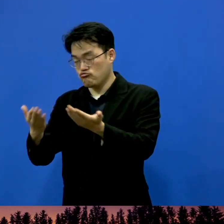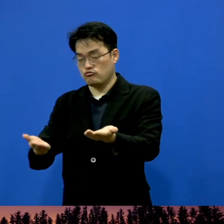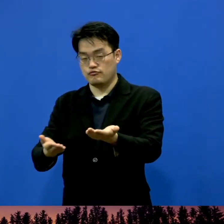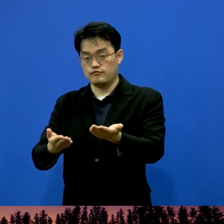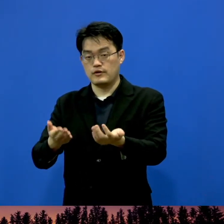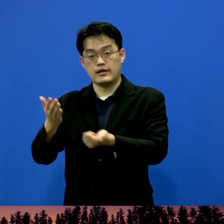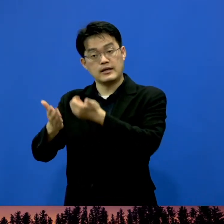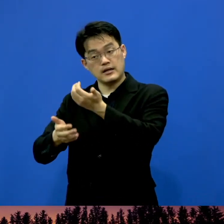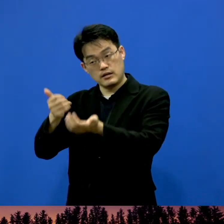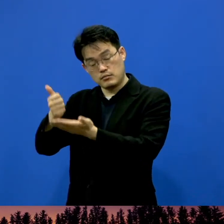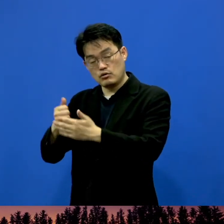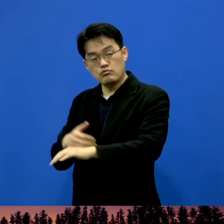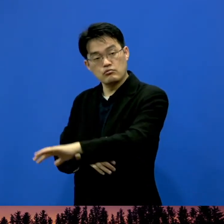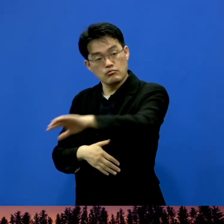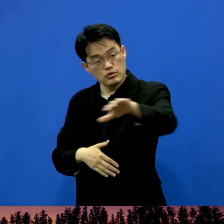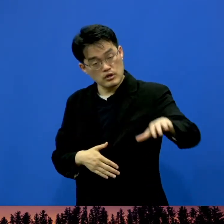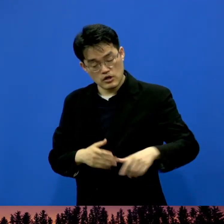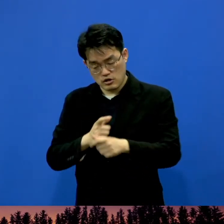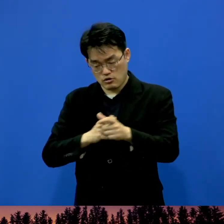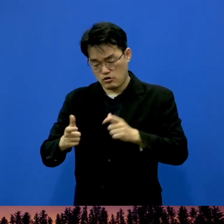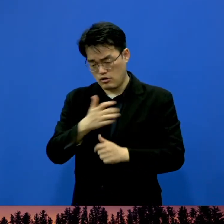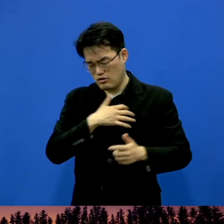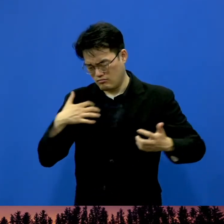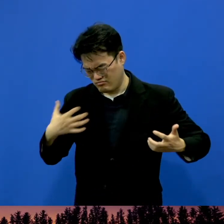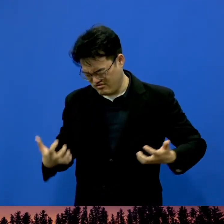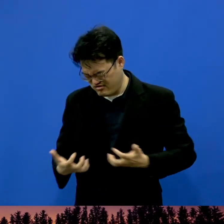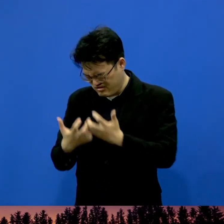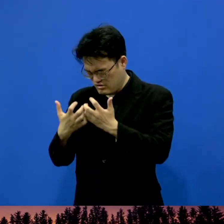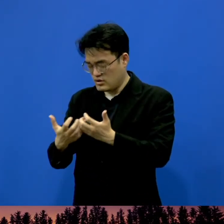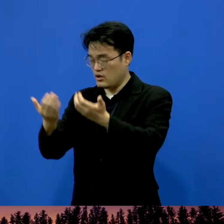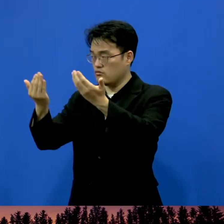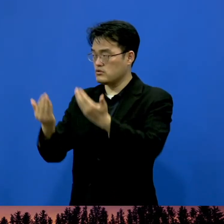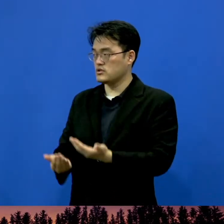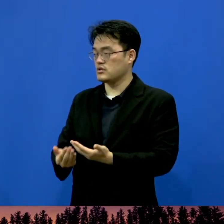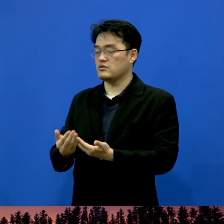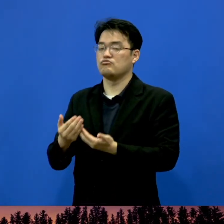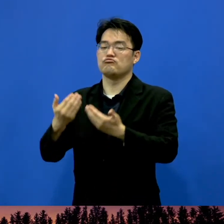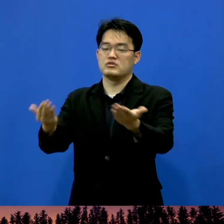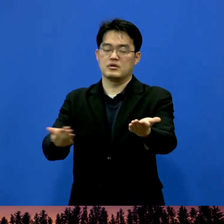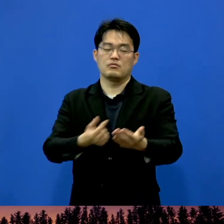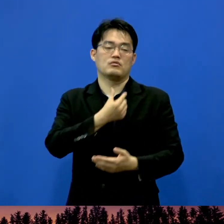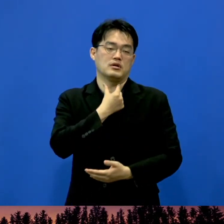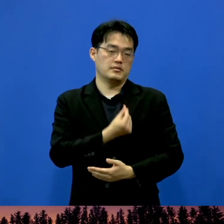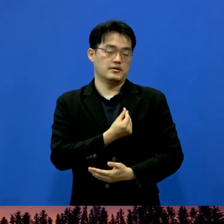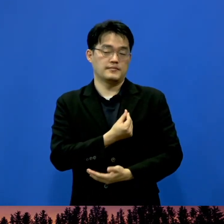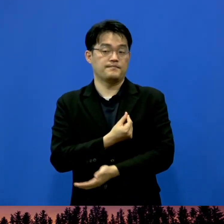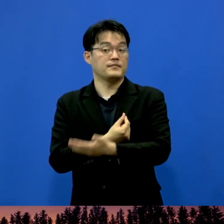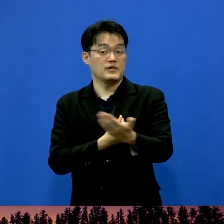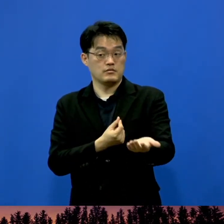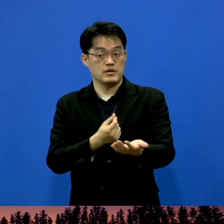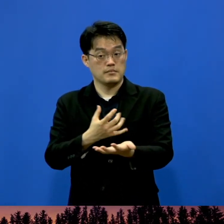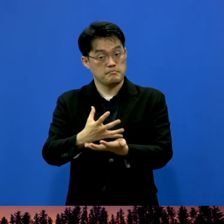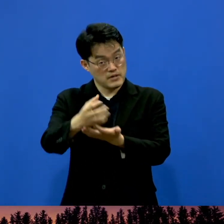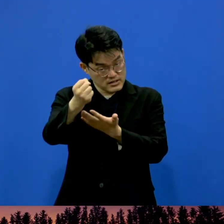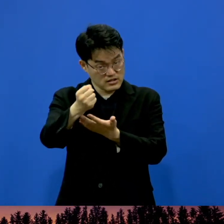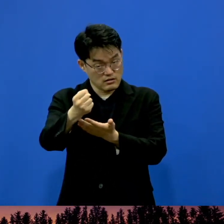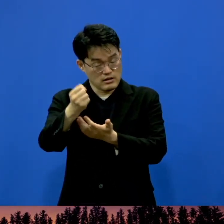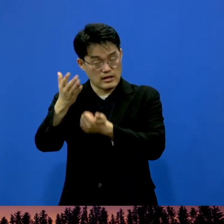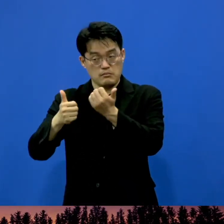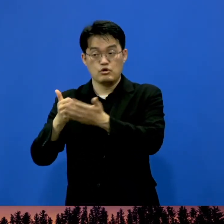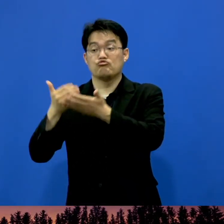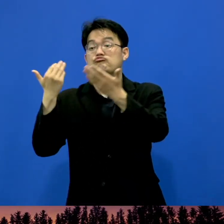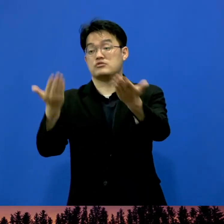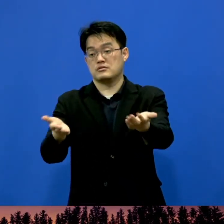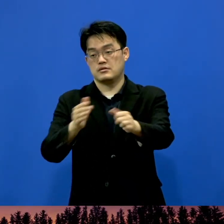하나님은 우리를 더 풍성케 하기를 원하신다. 그래서 여러분들이 주어진 것을 자세히